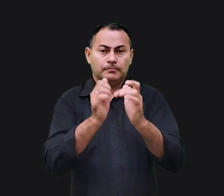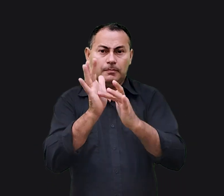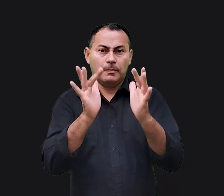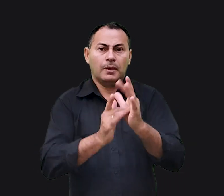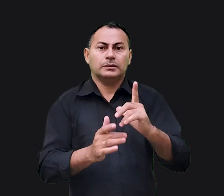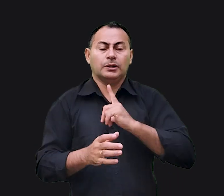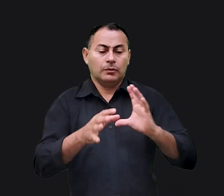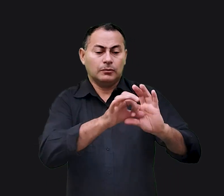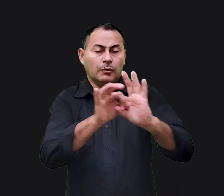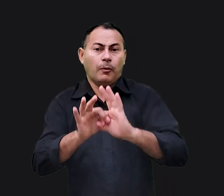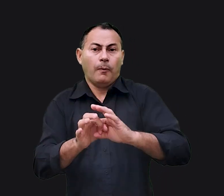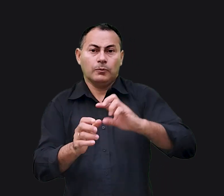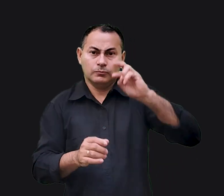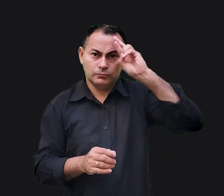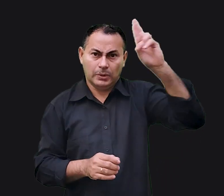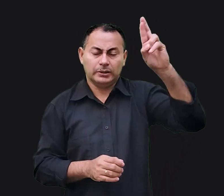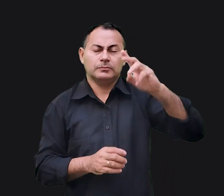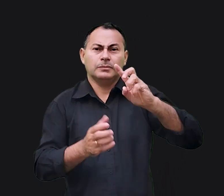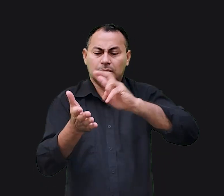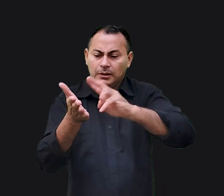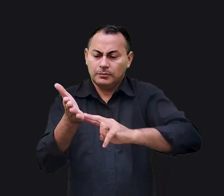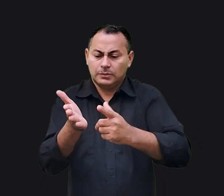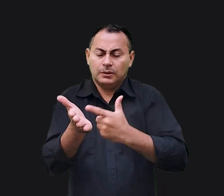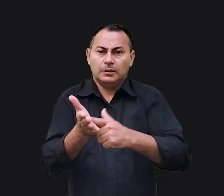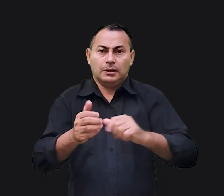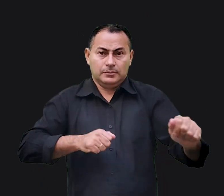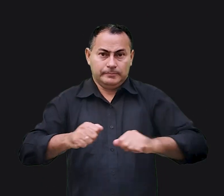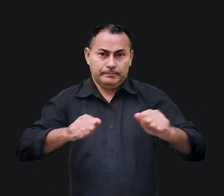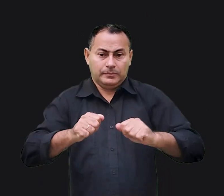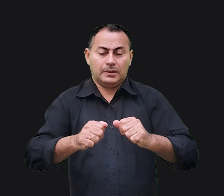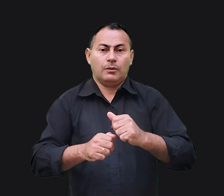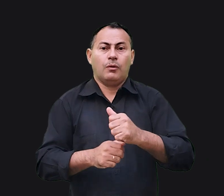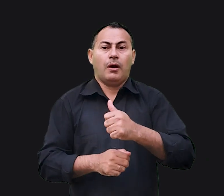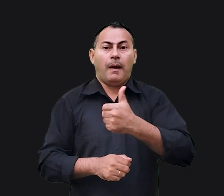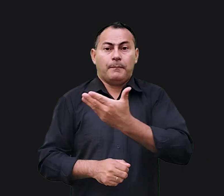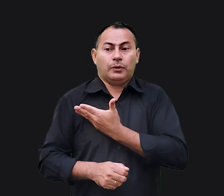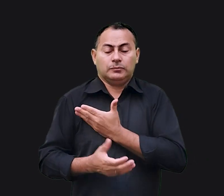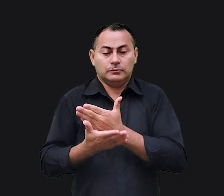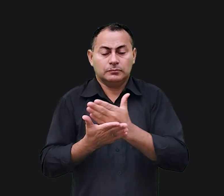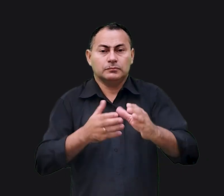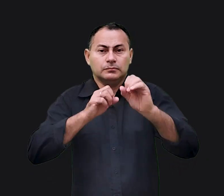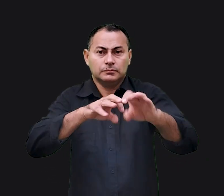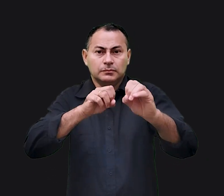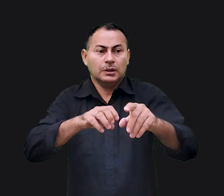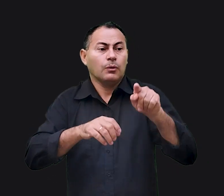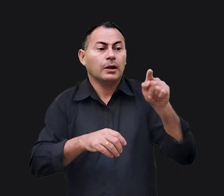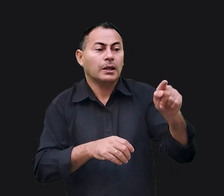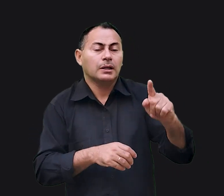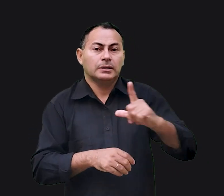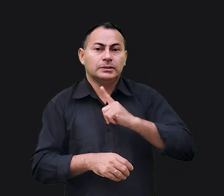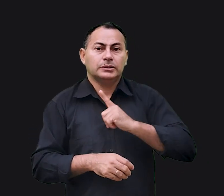tinham comunhão com o Mestre. Lemos no livro de Atos que quando os apóstolos iniciaram o ensino com aqueles que tinham se